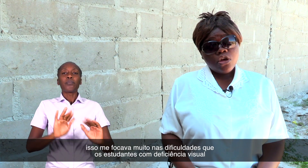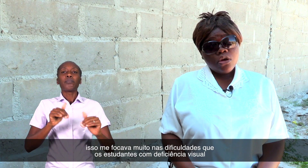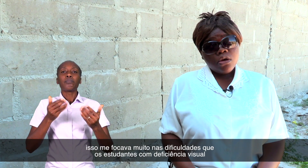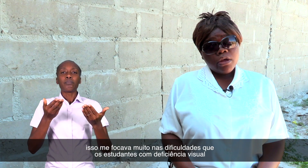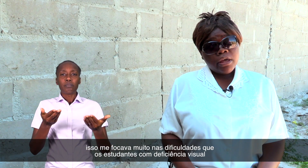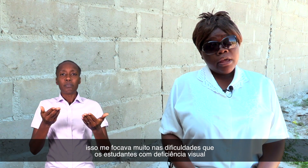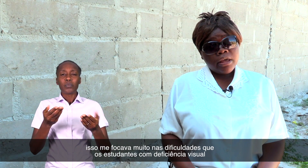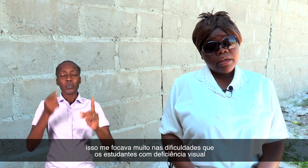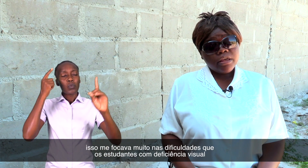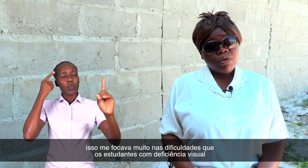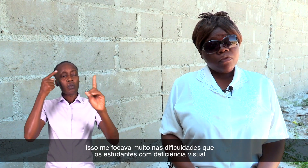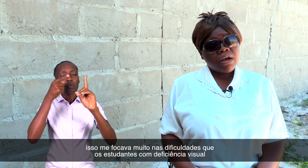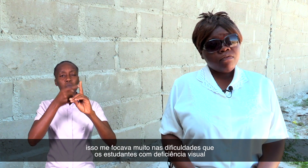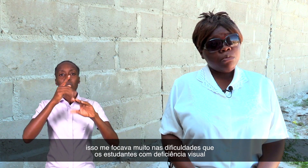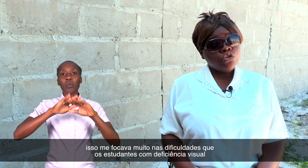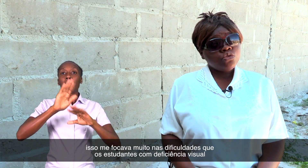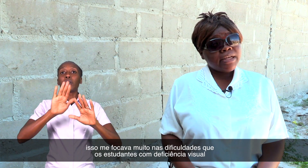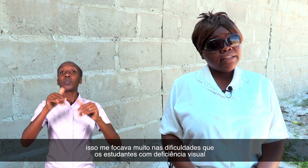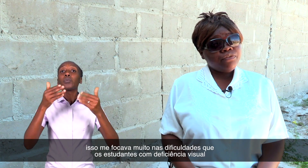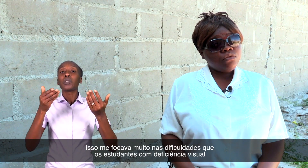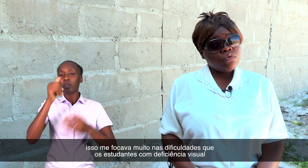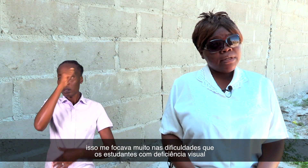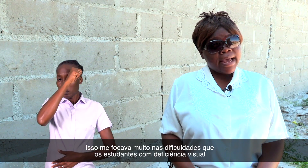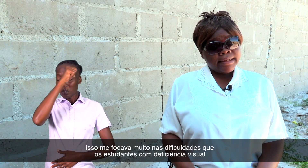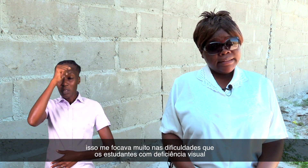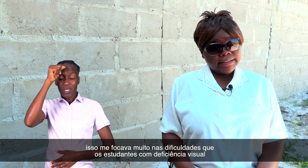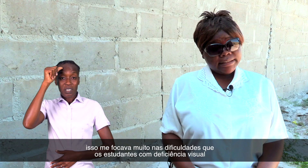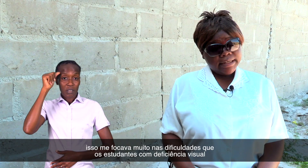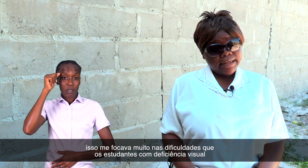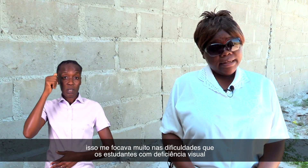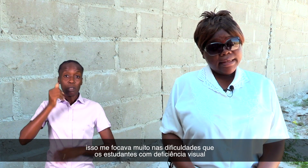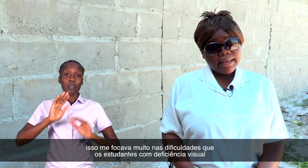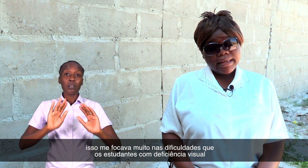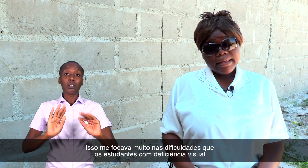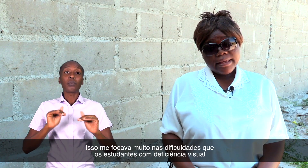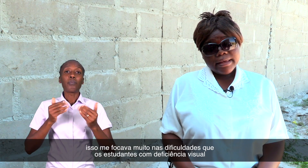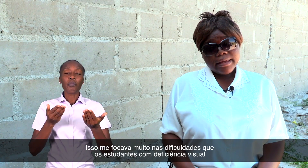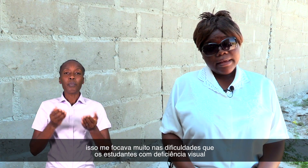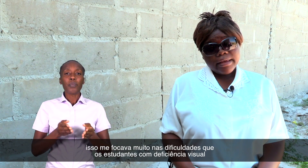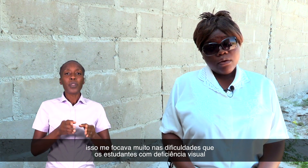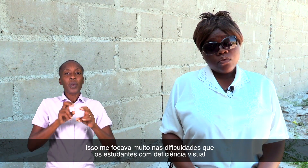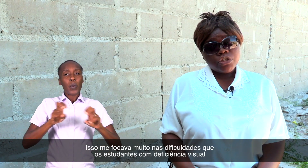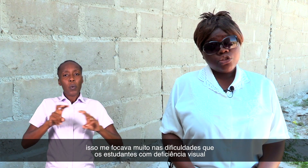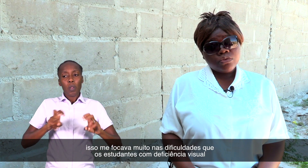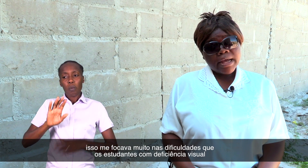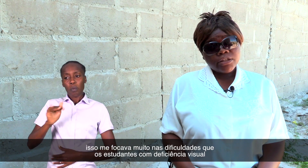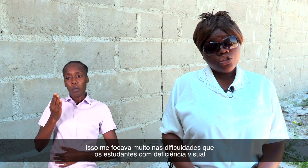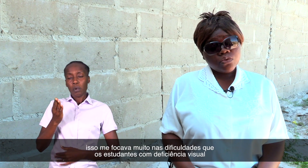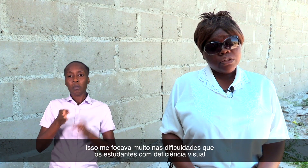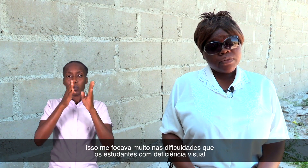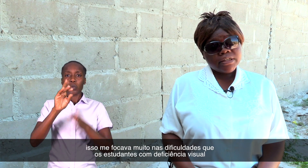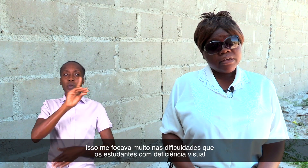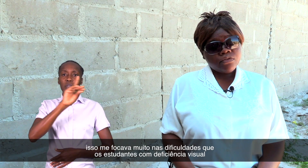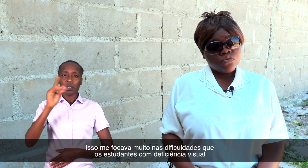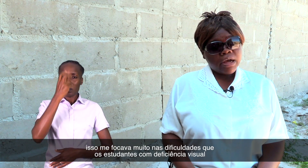isso é que me focava muito nas dificuldades que os estudantes